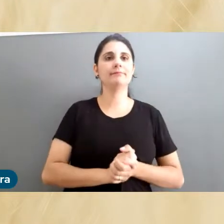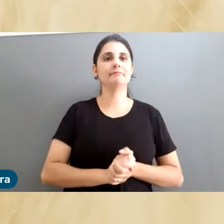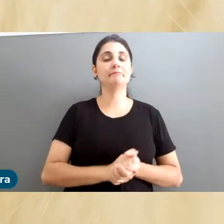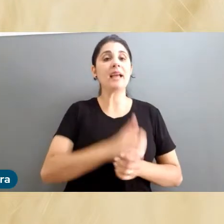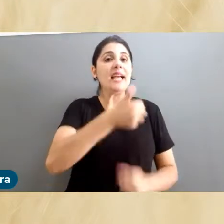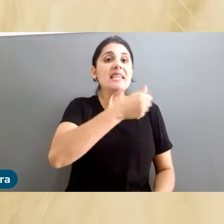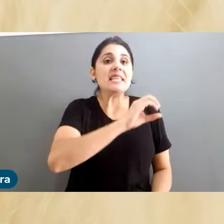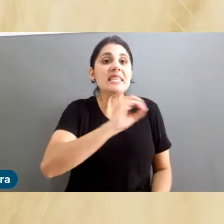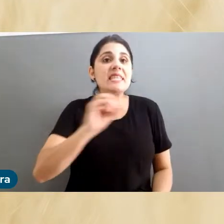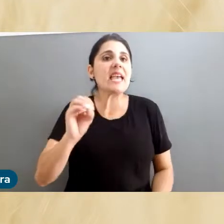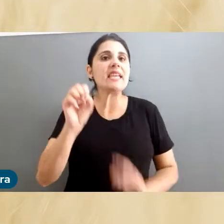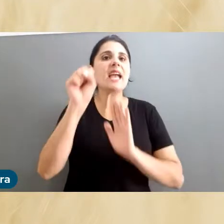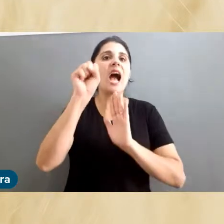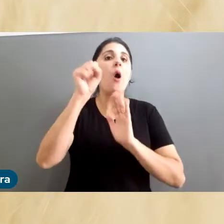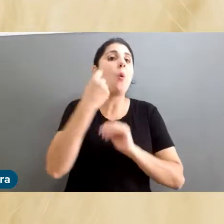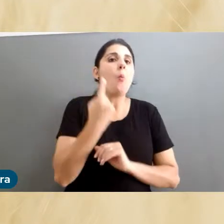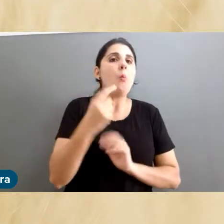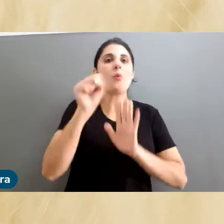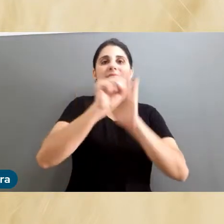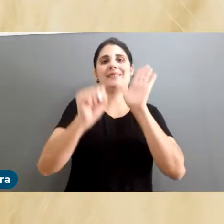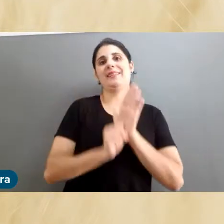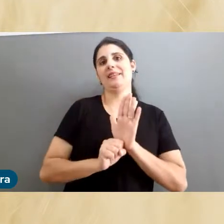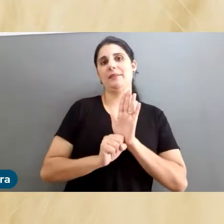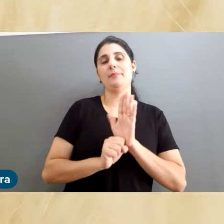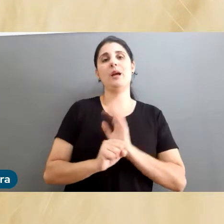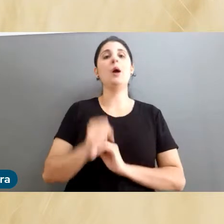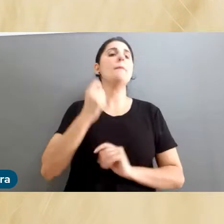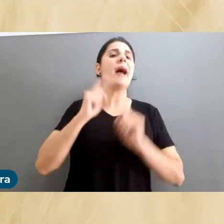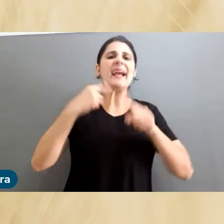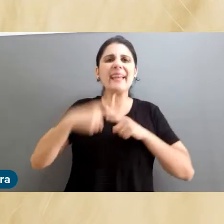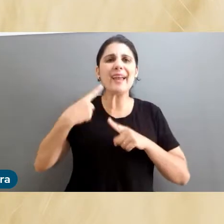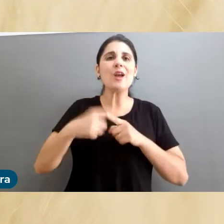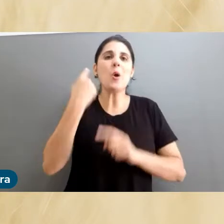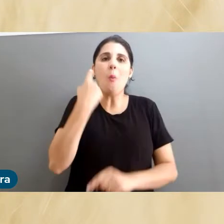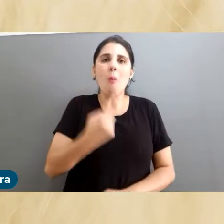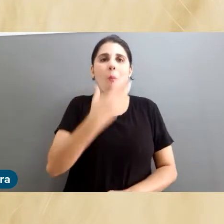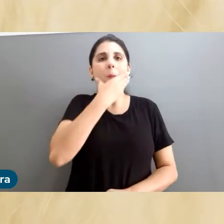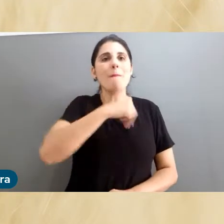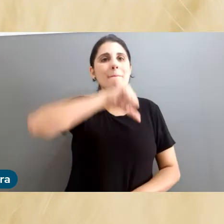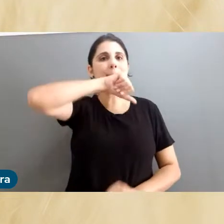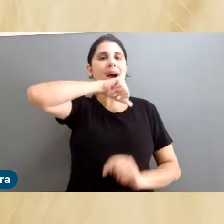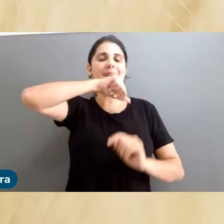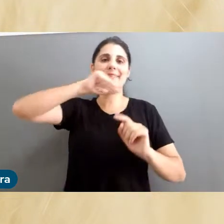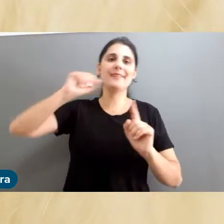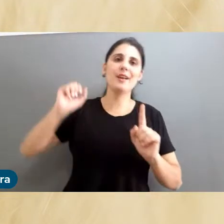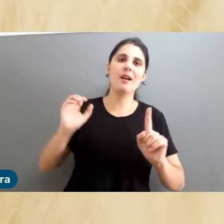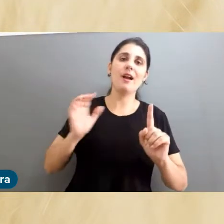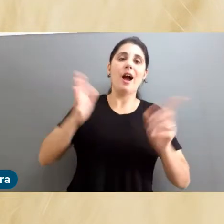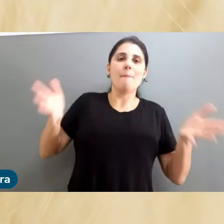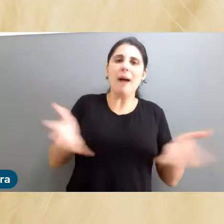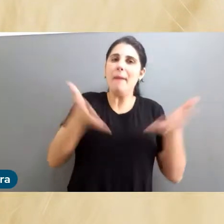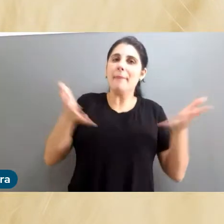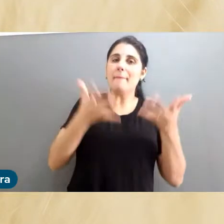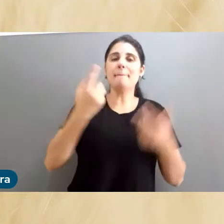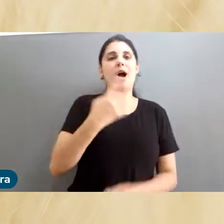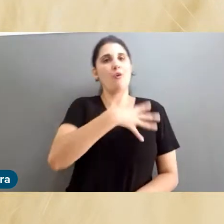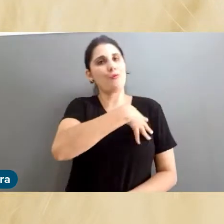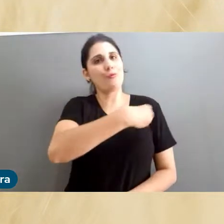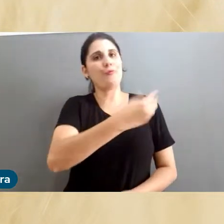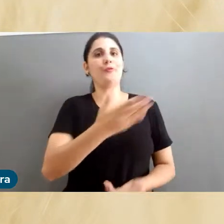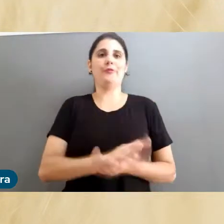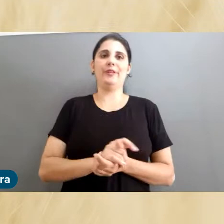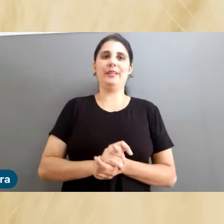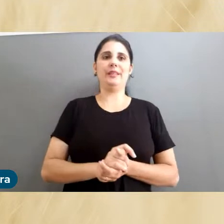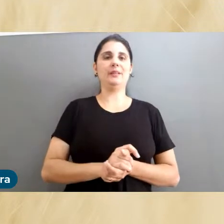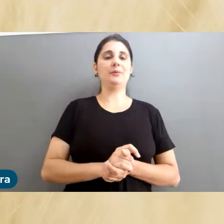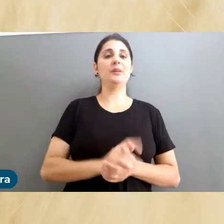100 anos para um pai resgatar e despertar um filho. E às vezes nós